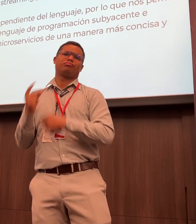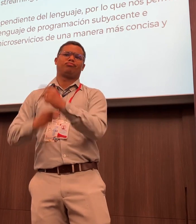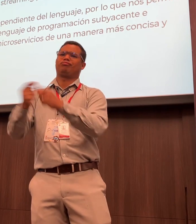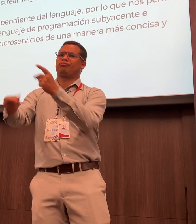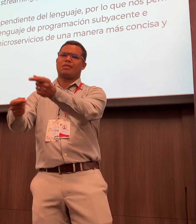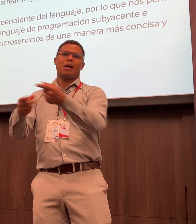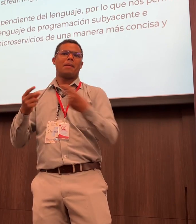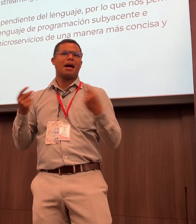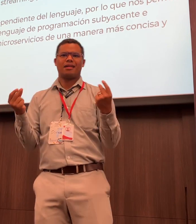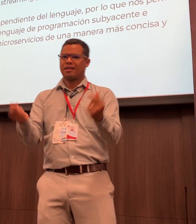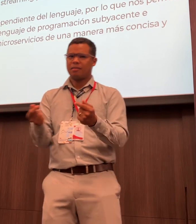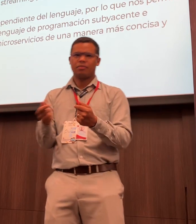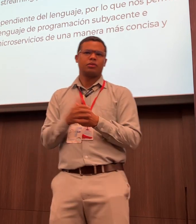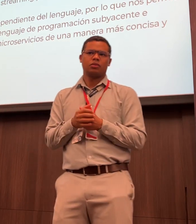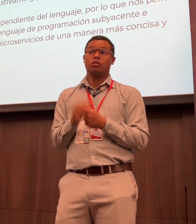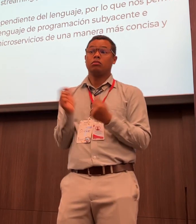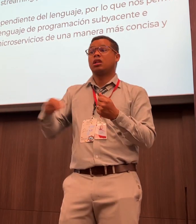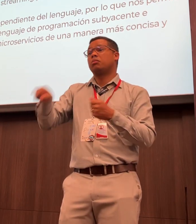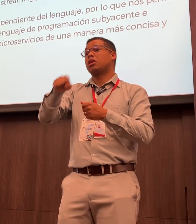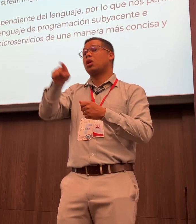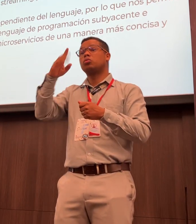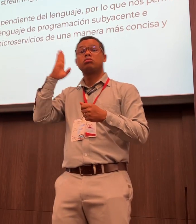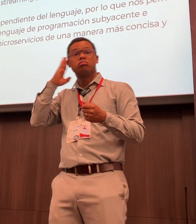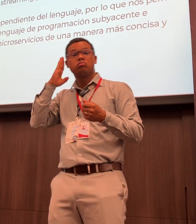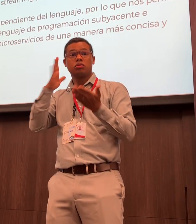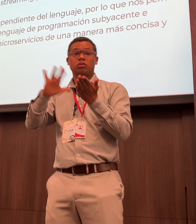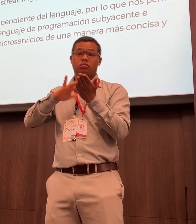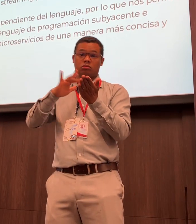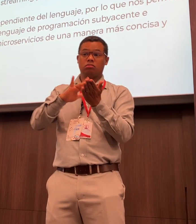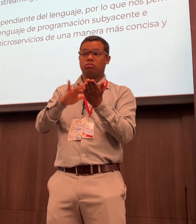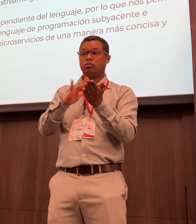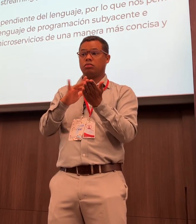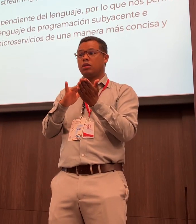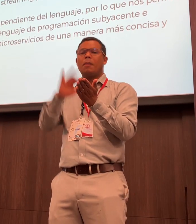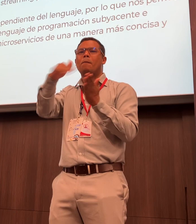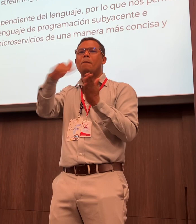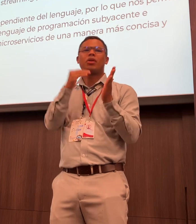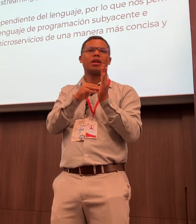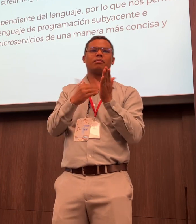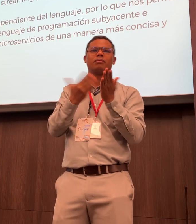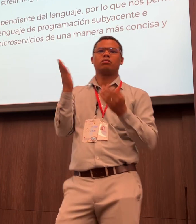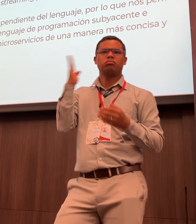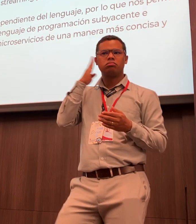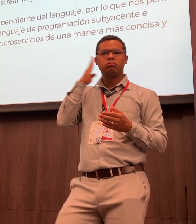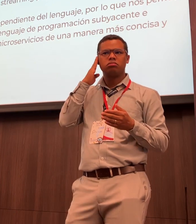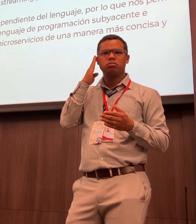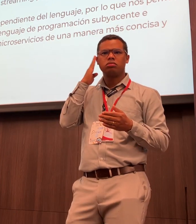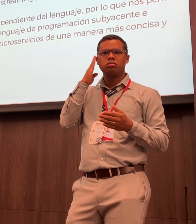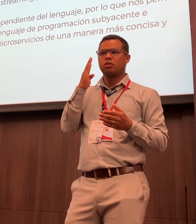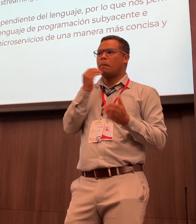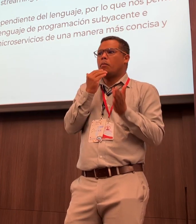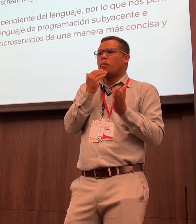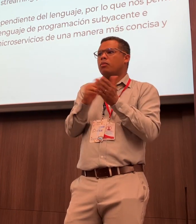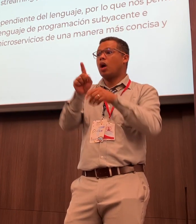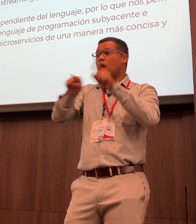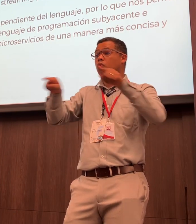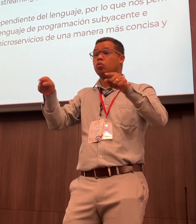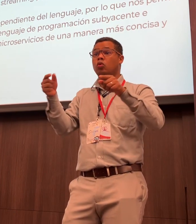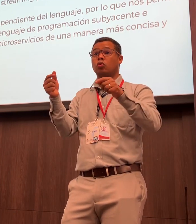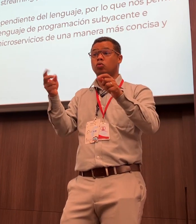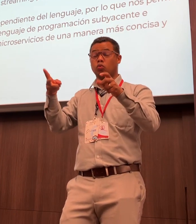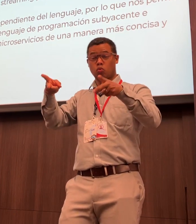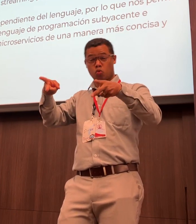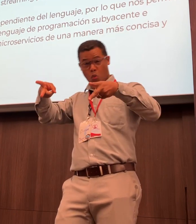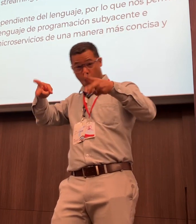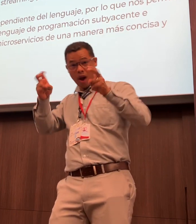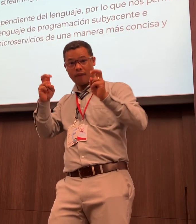quizás en dispositivos modernos capaz que no se note tanto, pero por ahí en dispositivos como que no tan modernos, esto puede sumar a